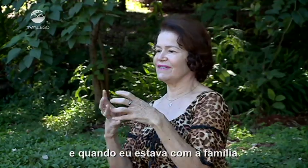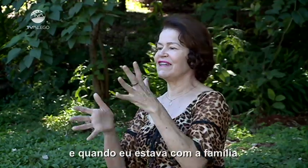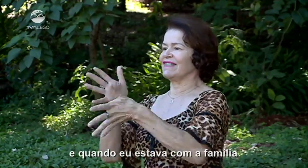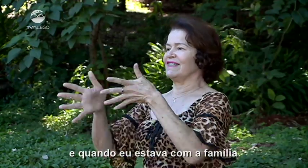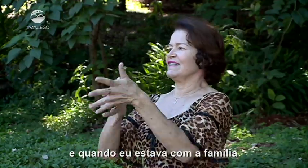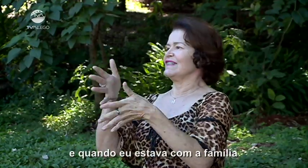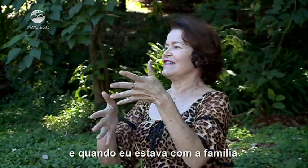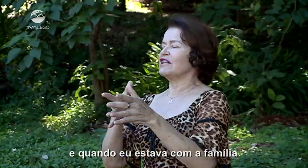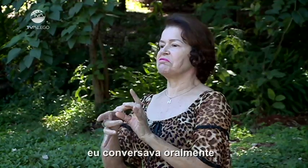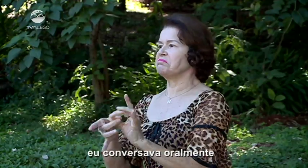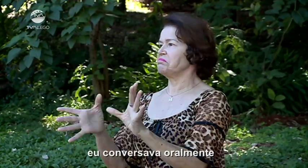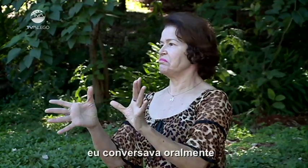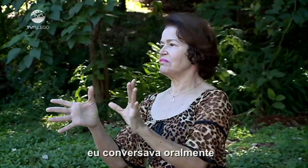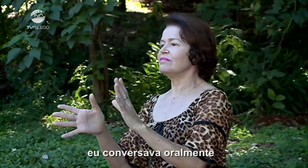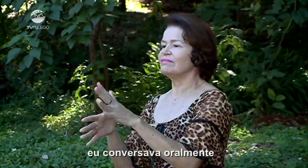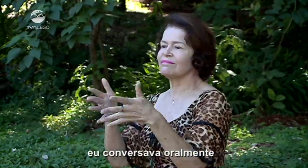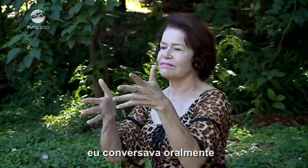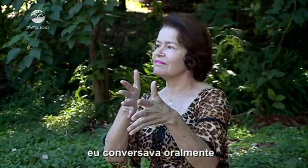família, eu conversava oralmente